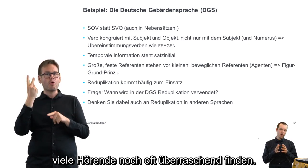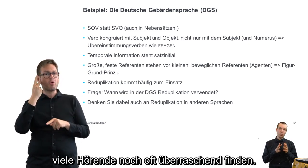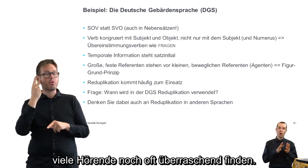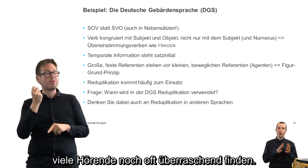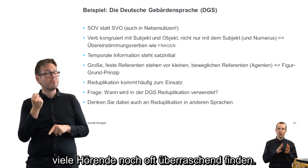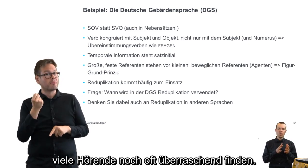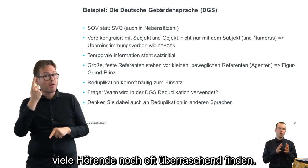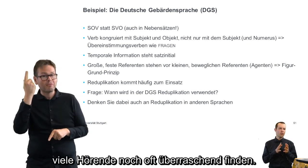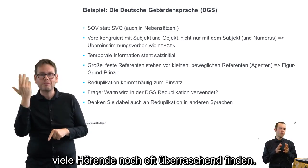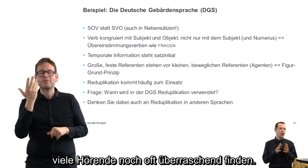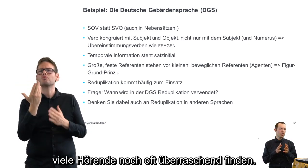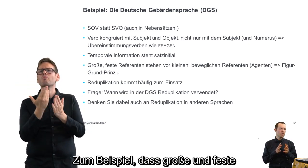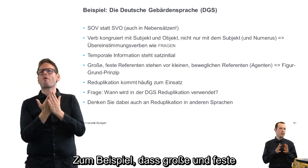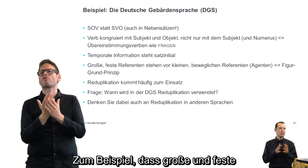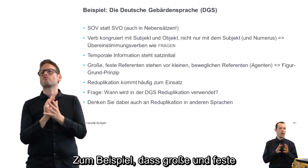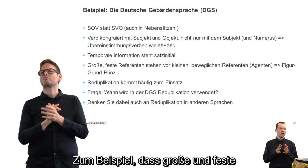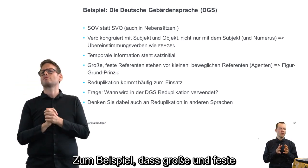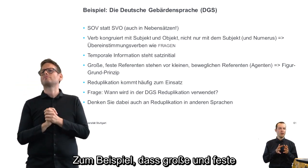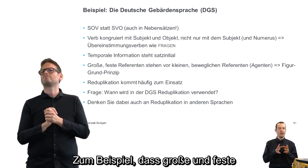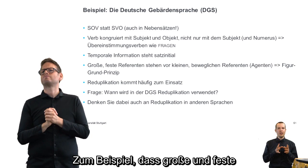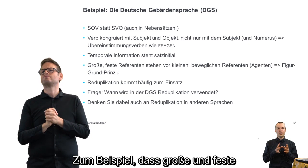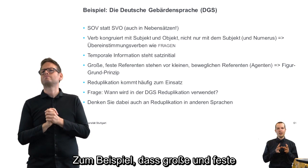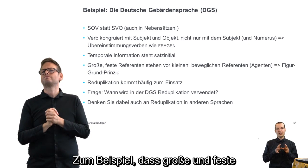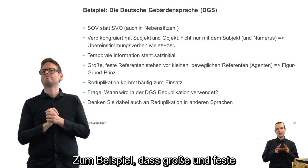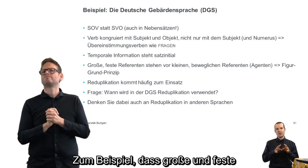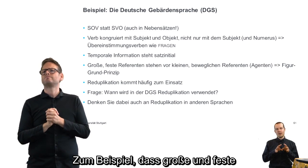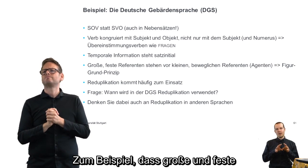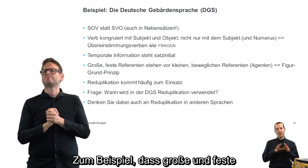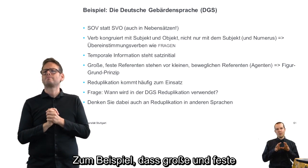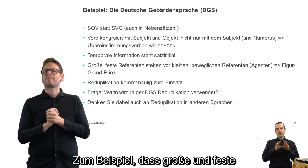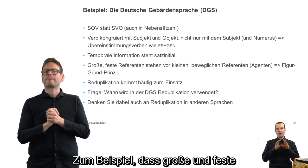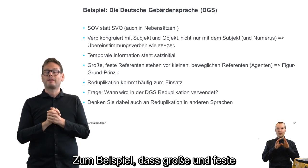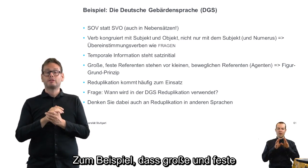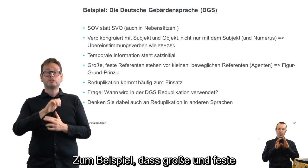so viele hören davon auch oft überraschend sind zum Beispiel dass